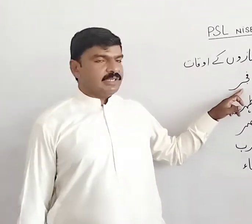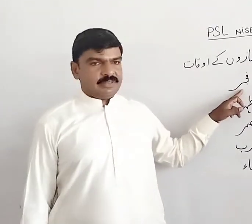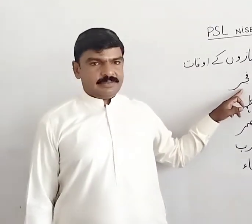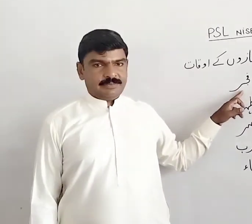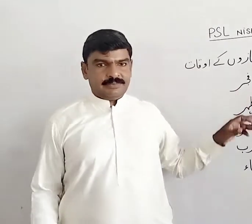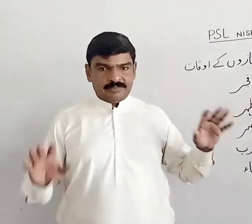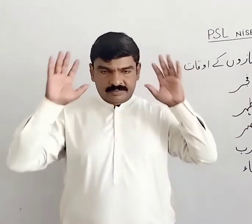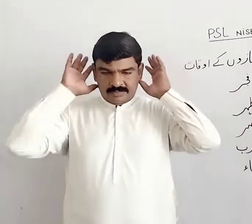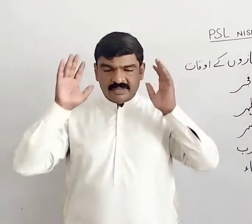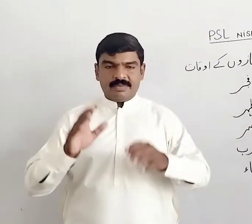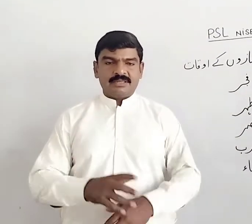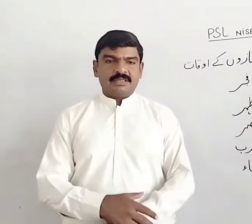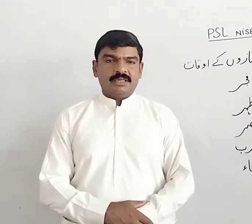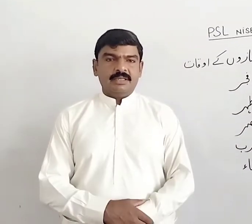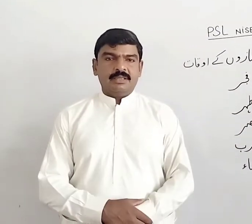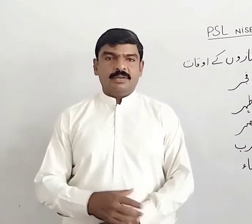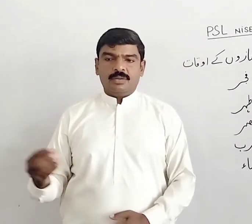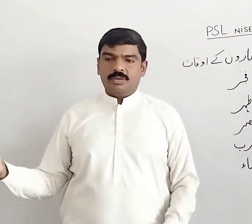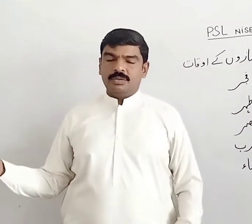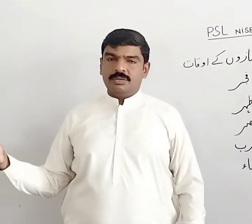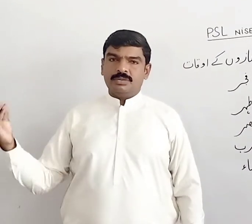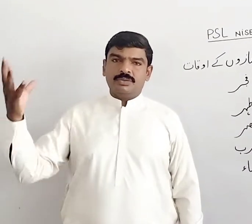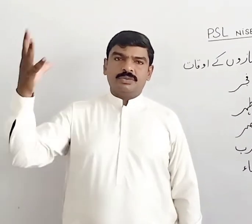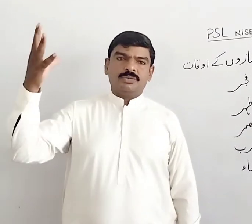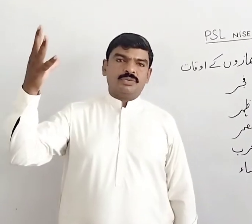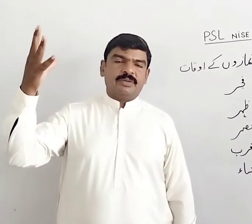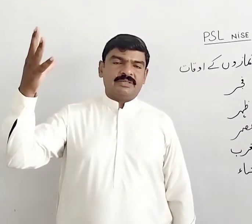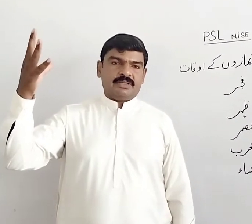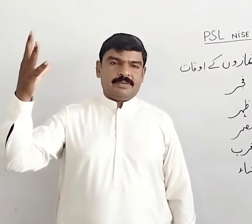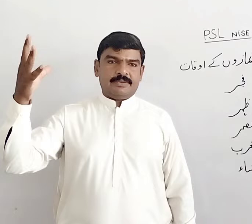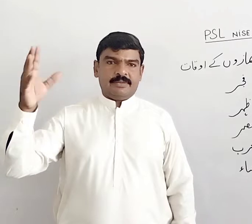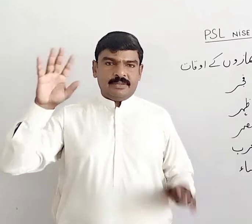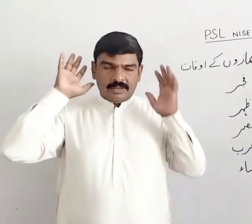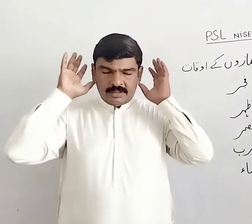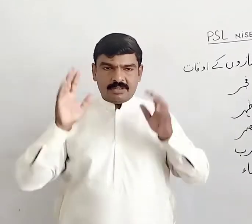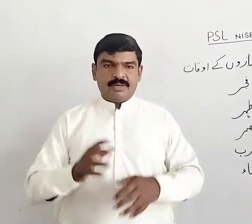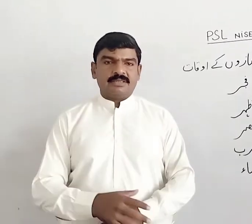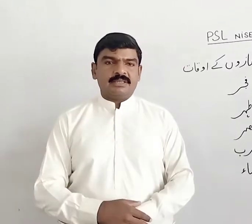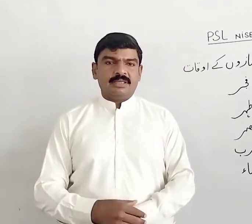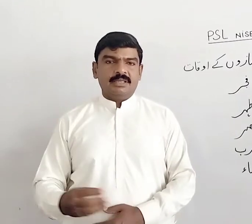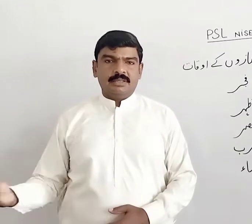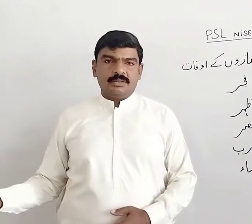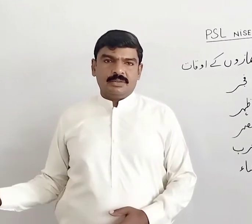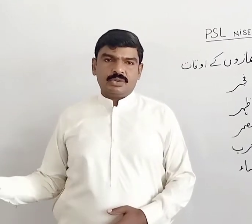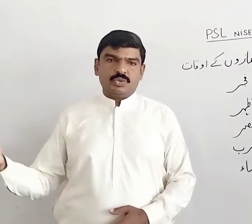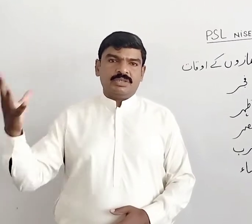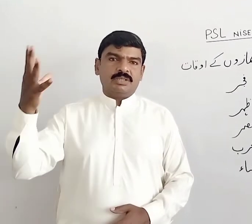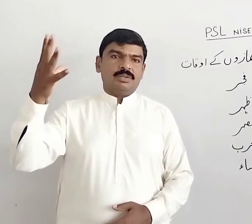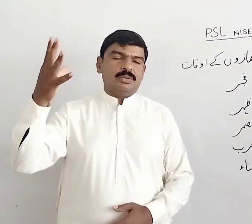فجر نماز کا سائن اور صبح کا سائن، نماز کا سائن اور سورج